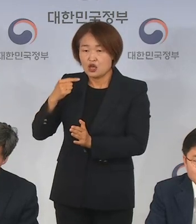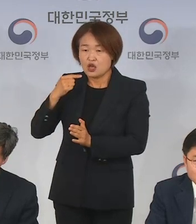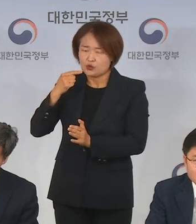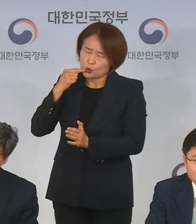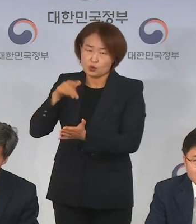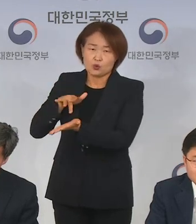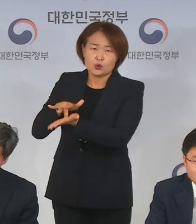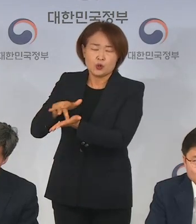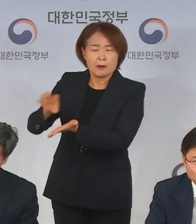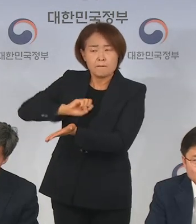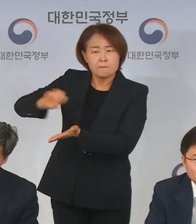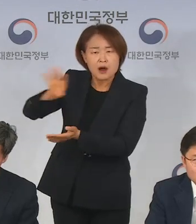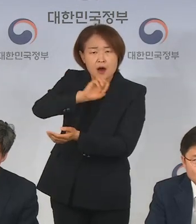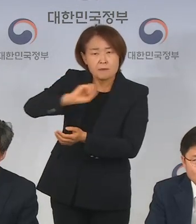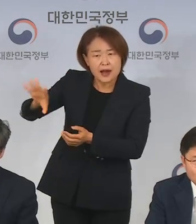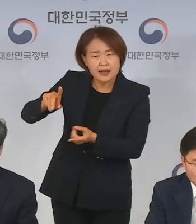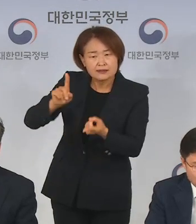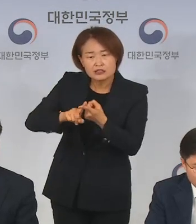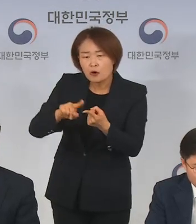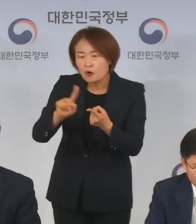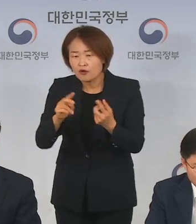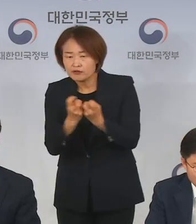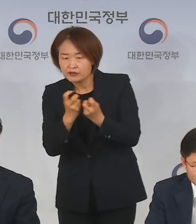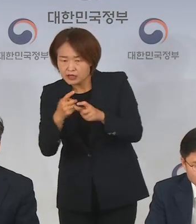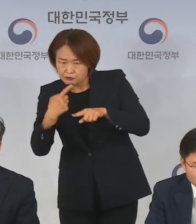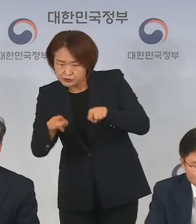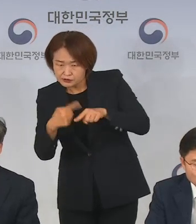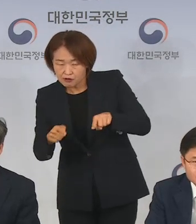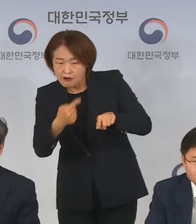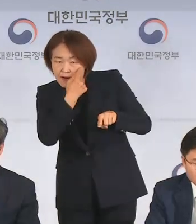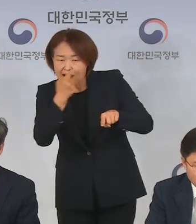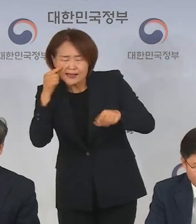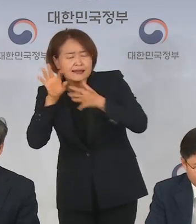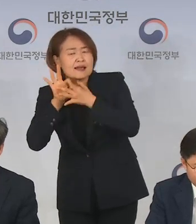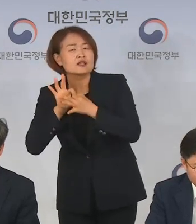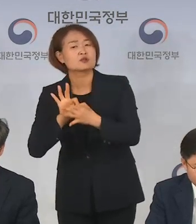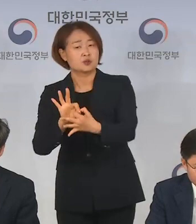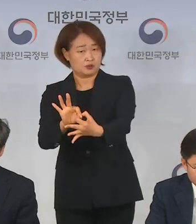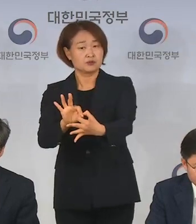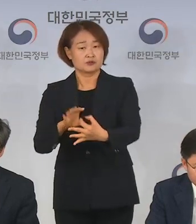방류에 따른 영향을 분석하고 확인해오고 있습니다.